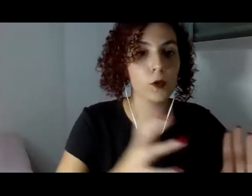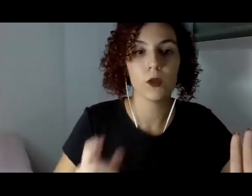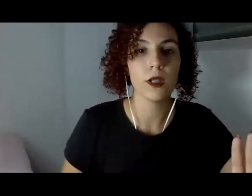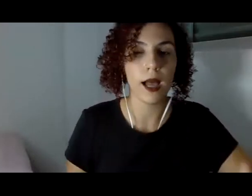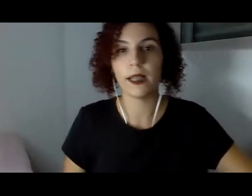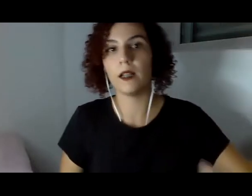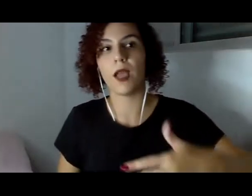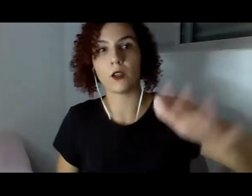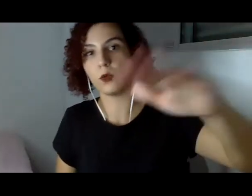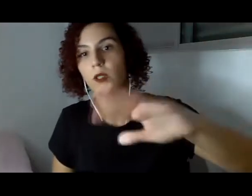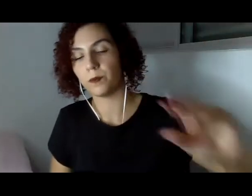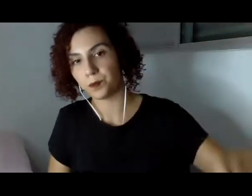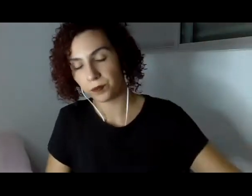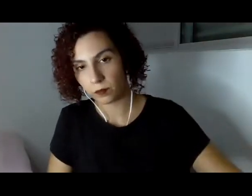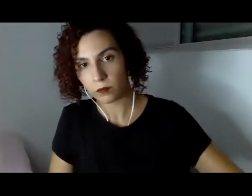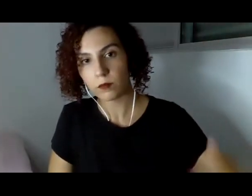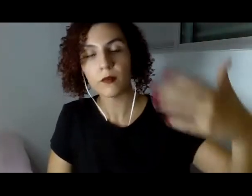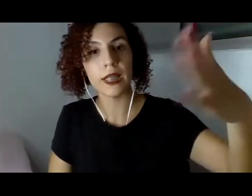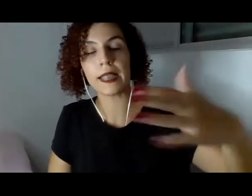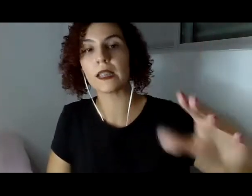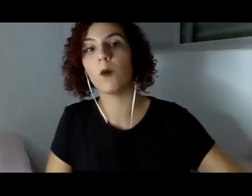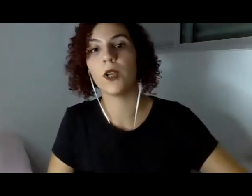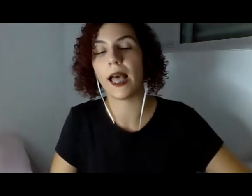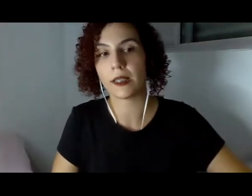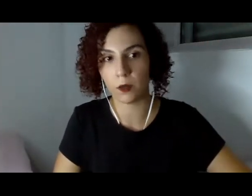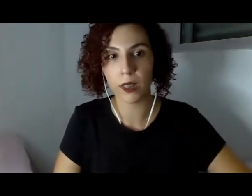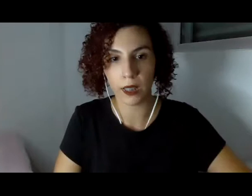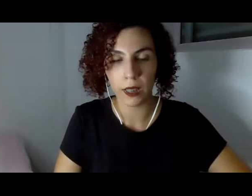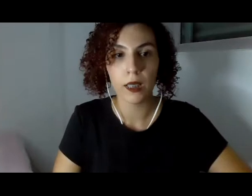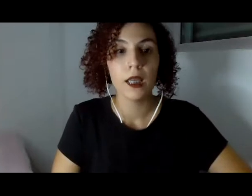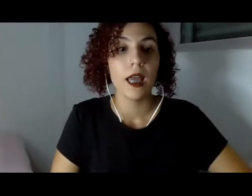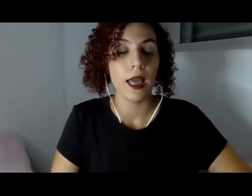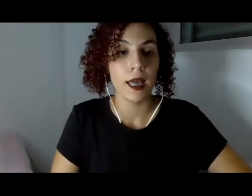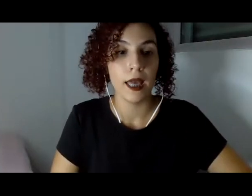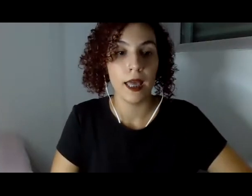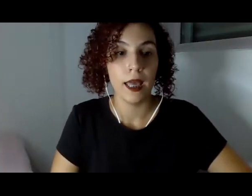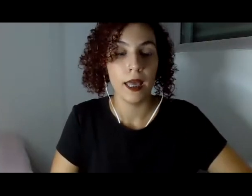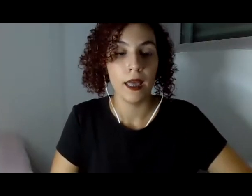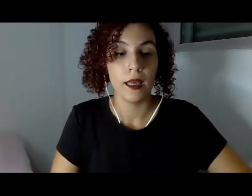no meu celular e ele me ajuda nessa comunicação aqui.